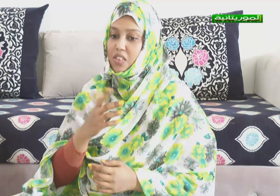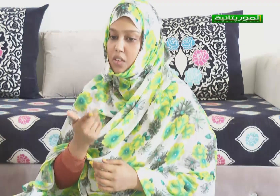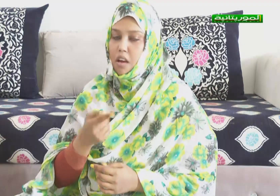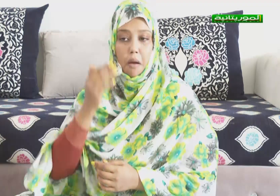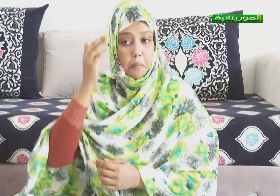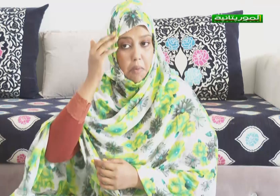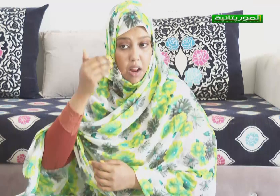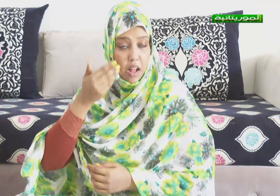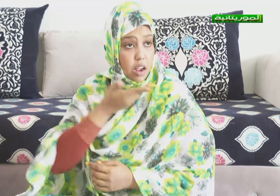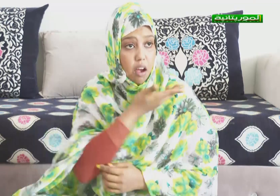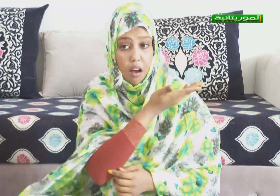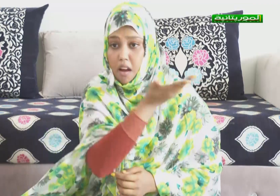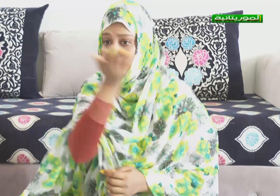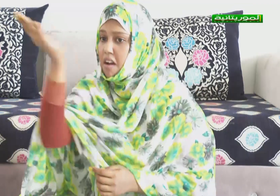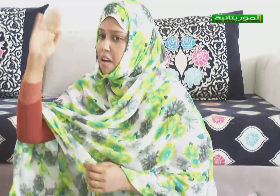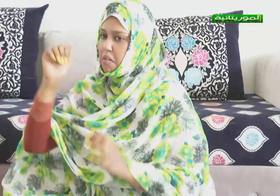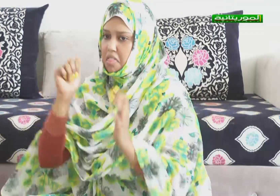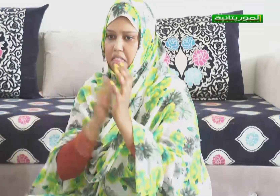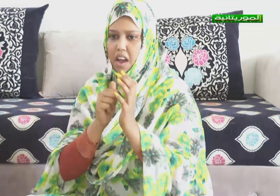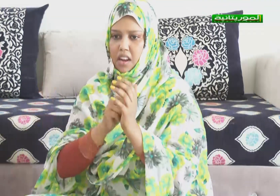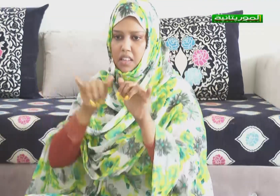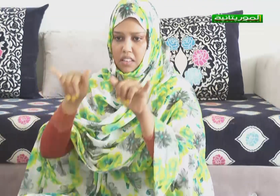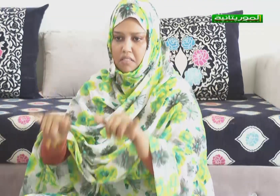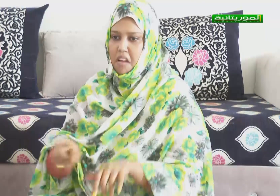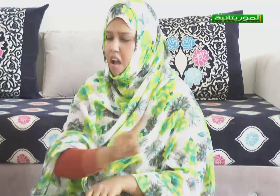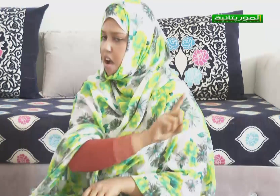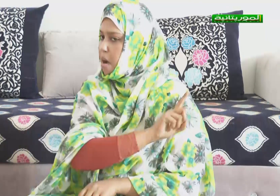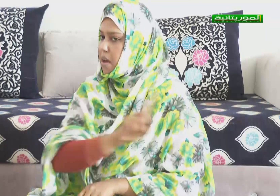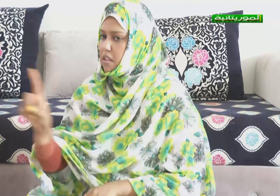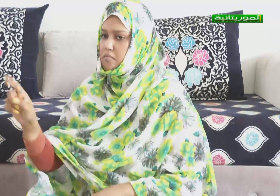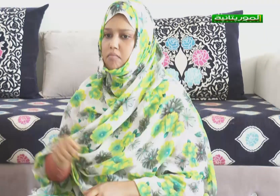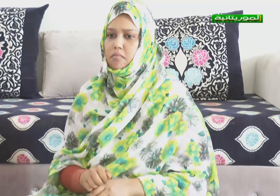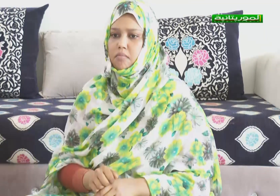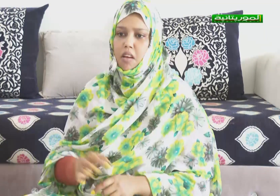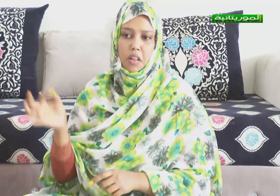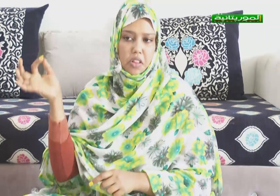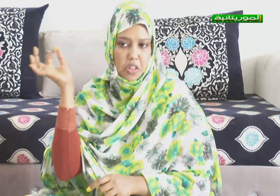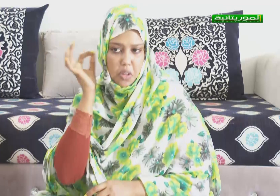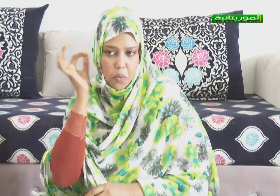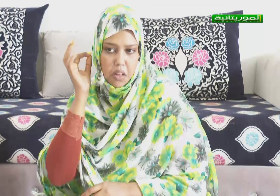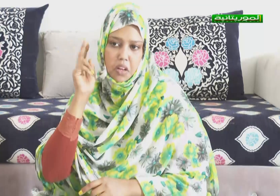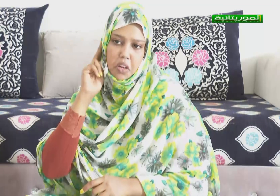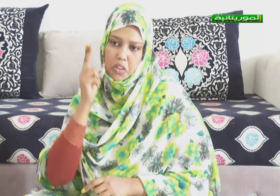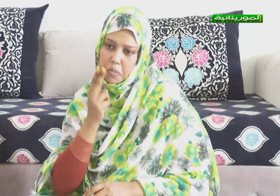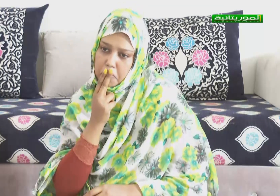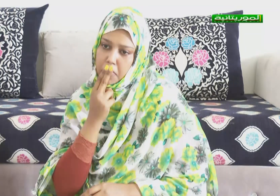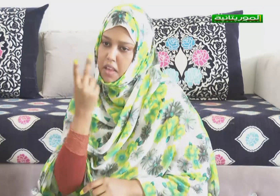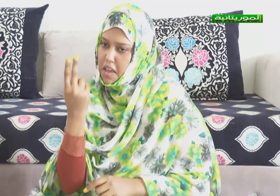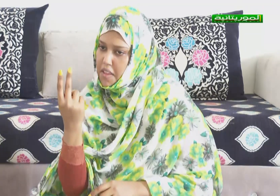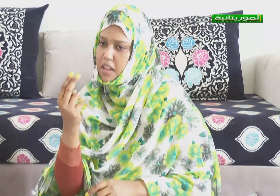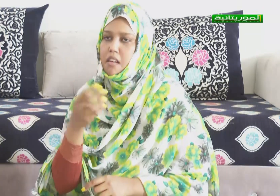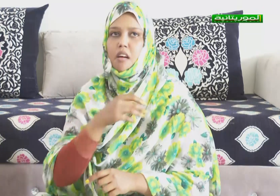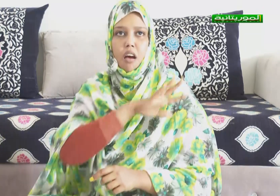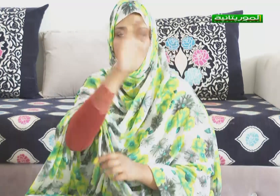أبدا لا تفشلي في الدار ولا في خارجها، عودي كيفتي، بحثت عن الشقلة